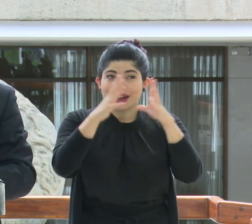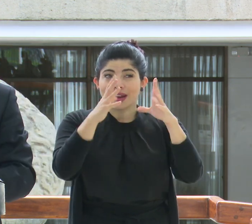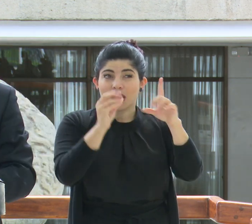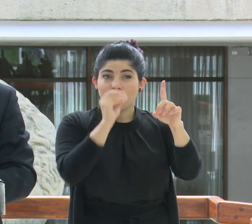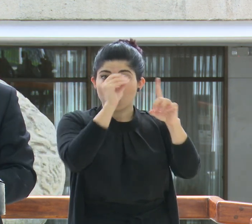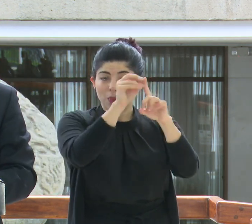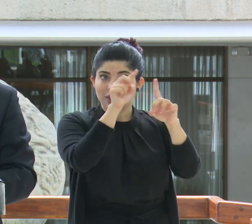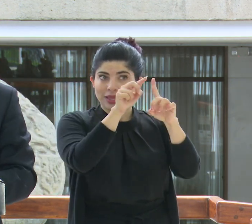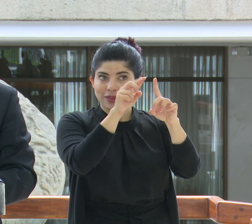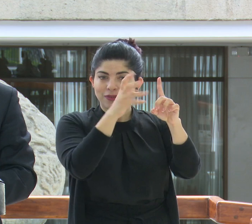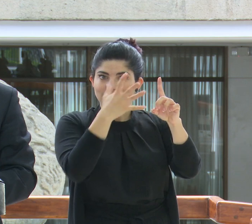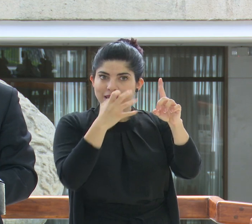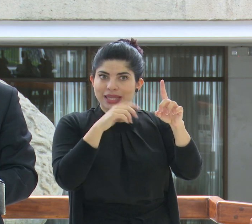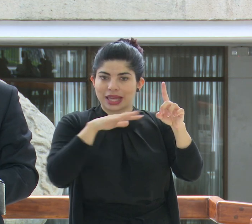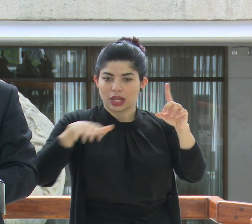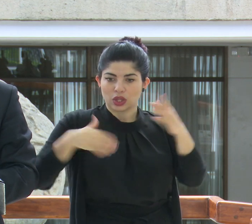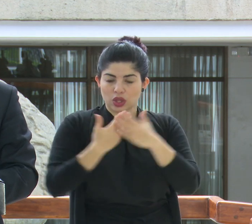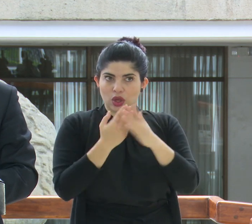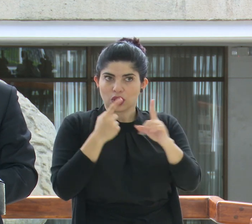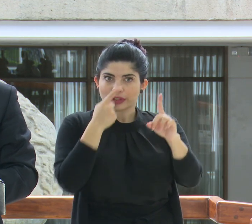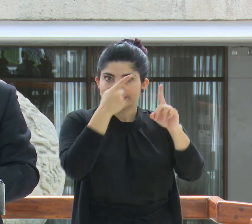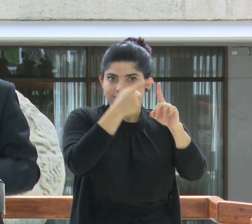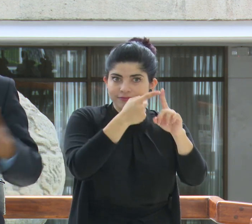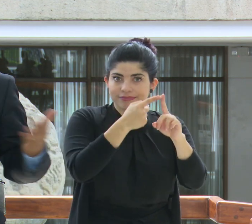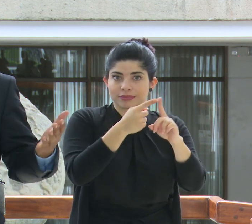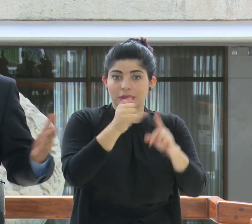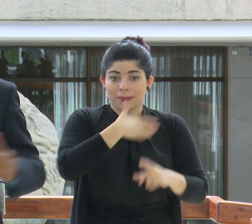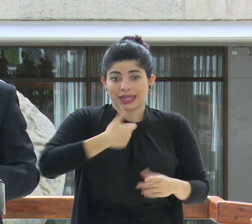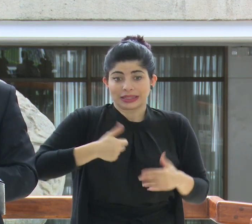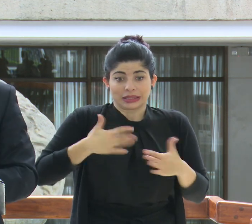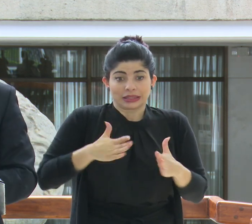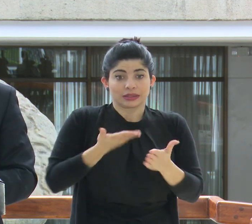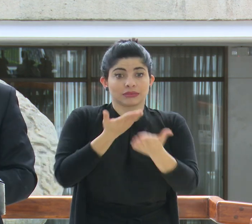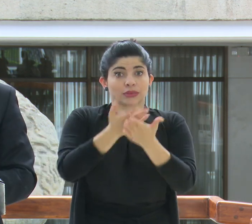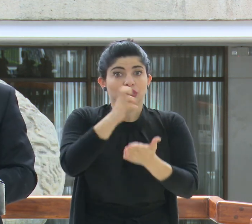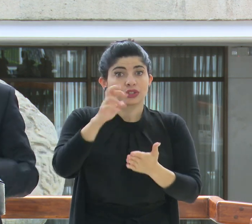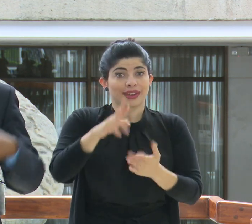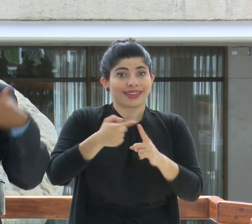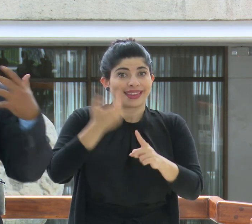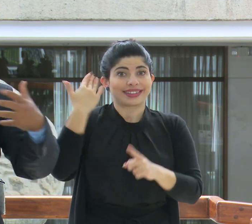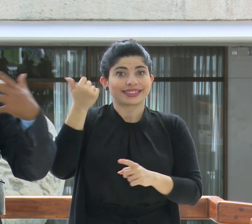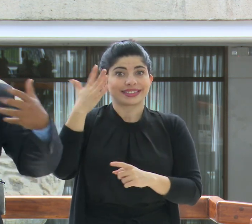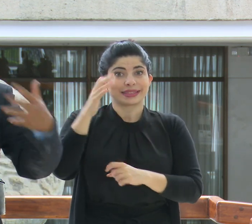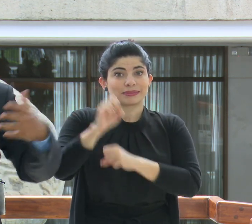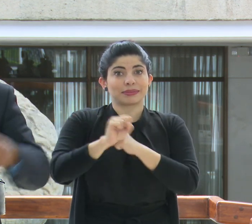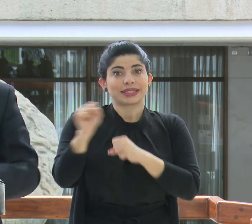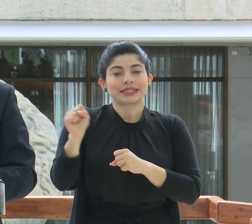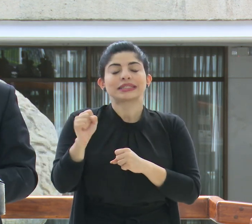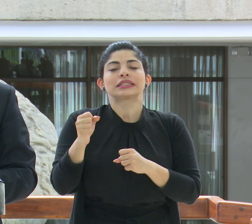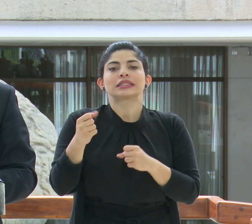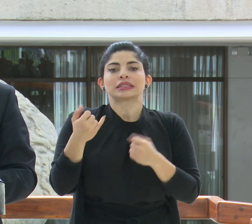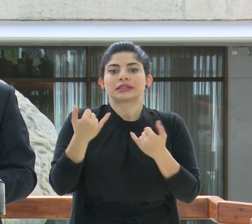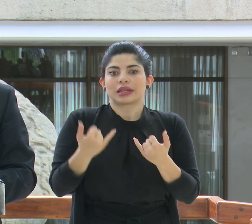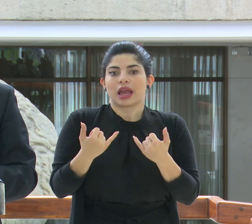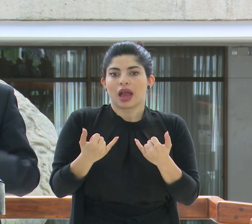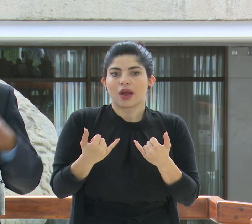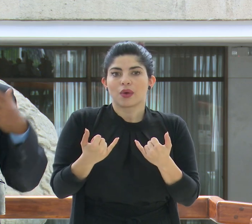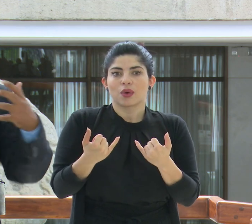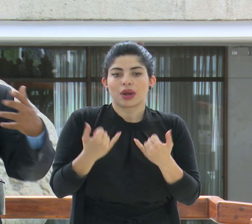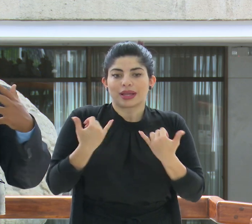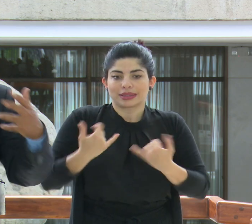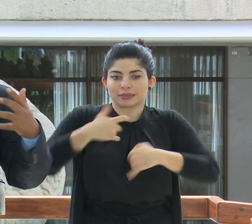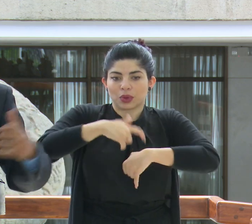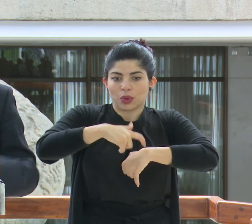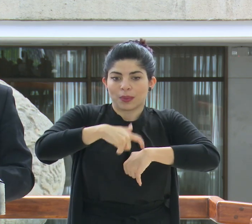propósito que el señor presidente le ha planteado a Costa Rica desde hace 15 meses y que está en